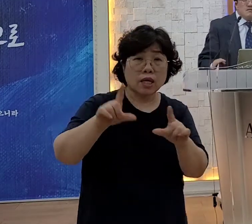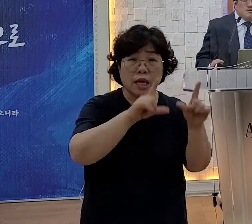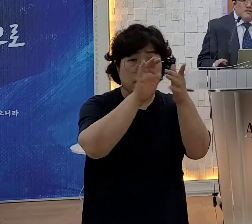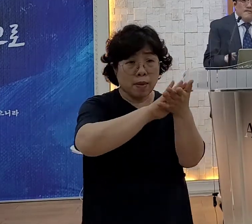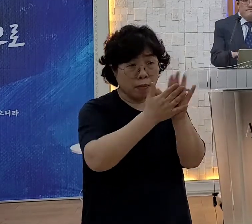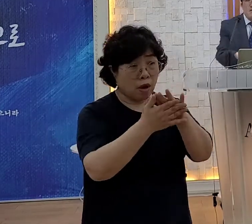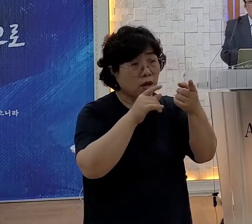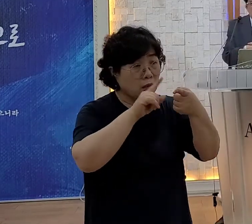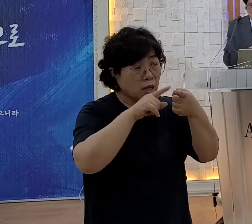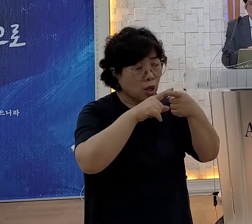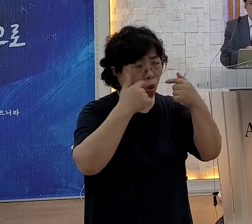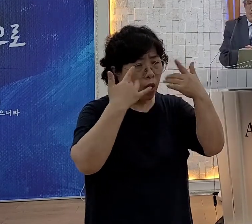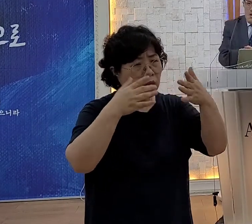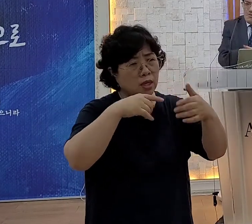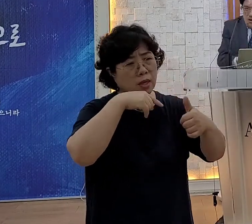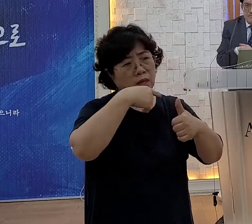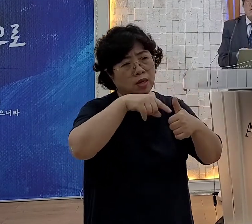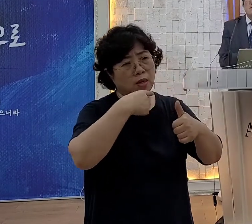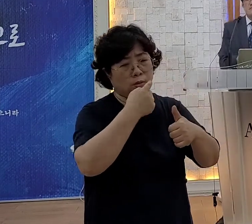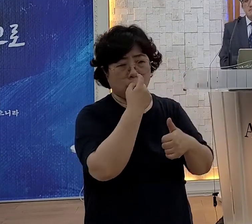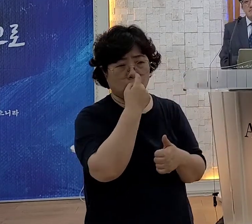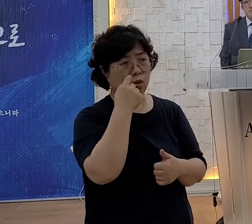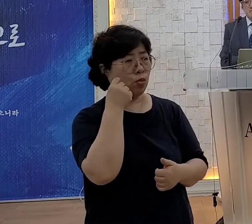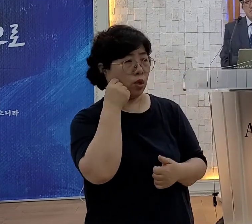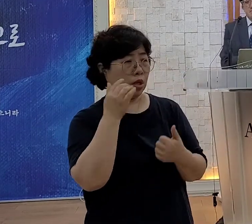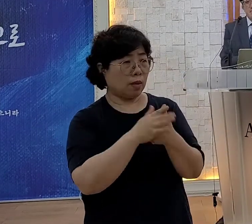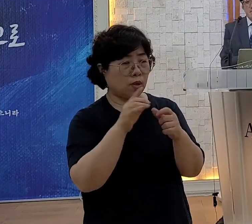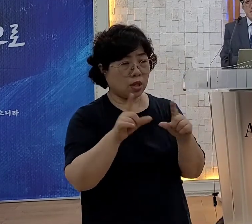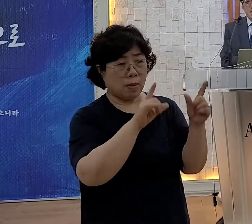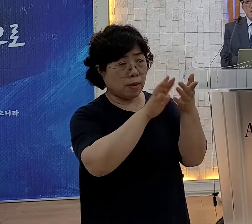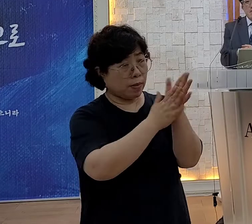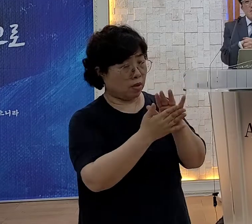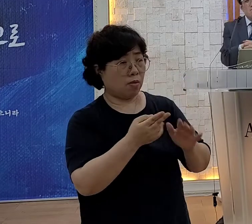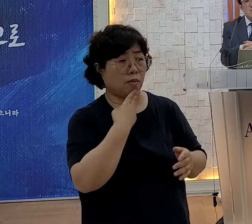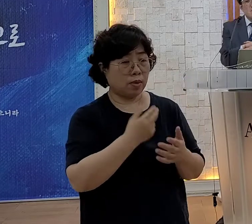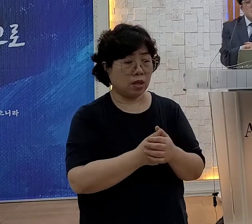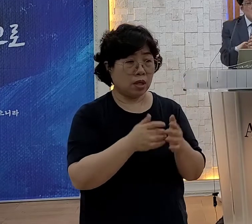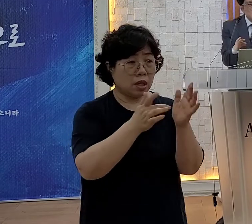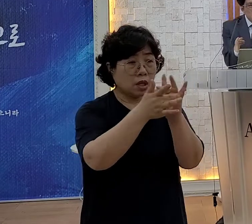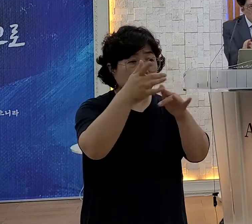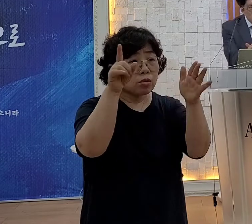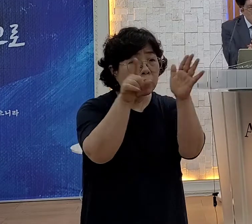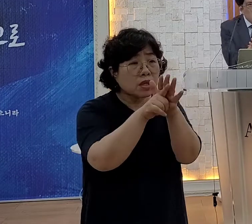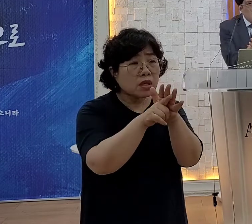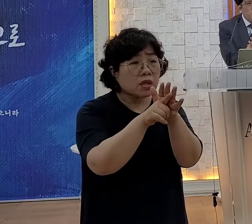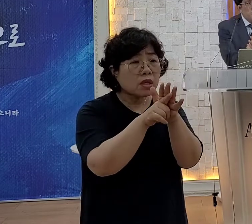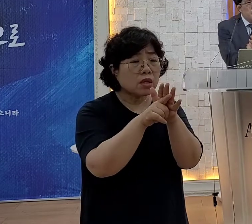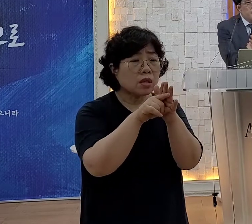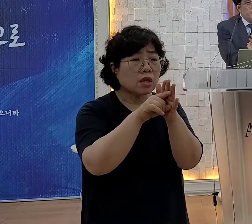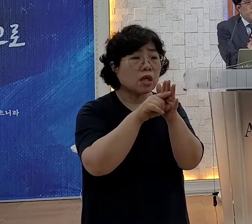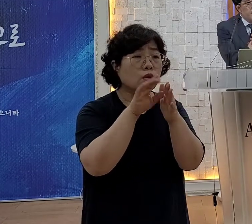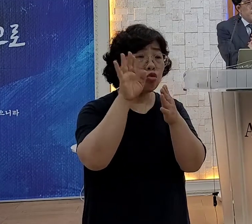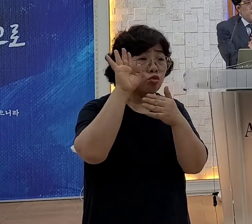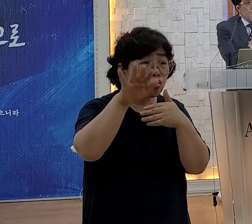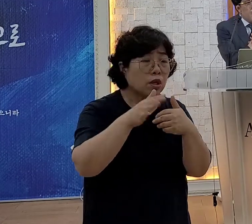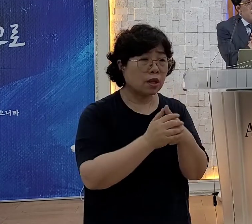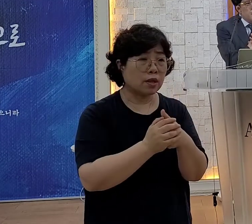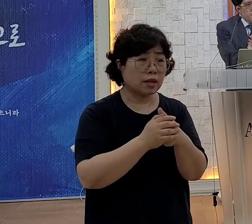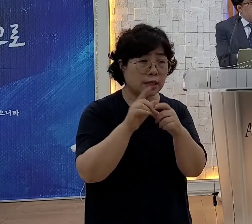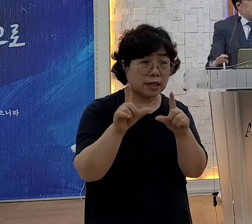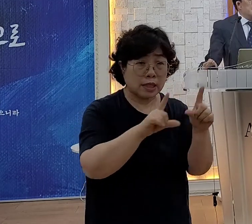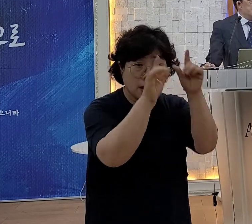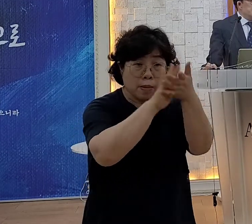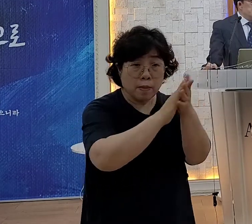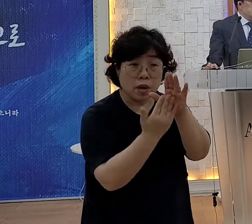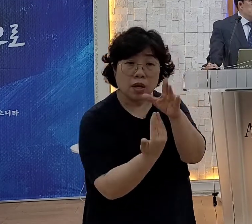대해서 확실히 배우지 못했기 때문에 삶이 안 바뀌는 거예요. 그래서 예수 믿은, 진짜 예수를 믿게 되면